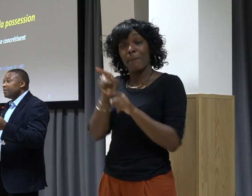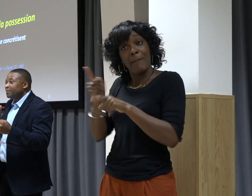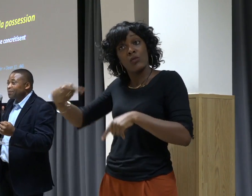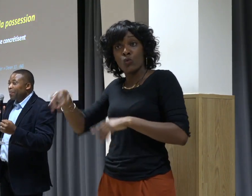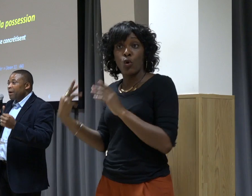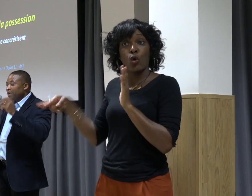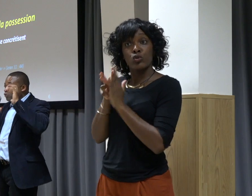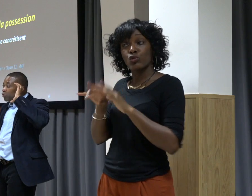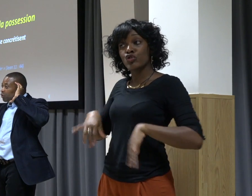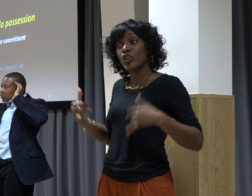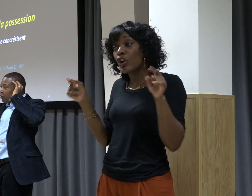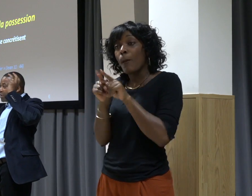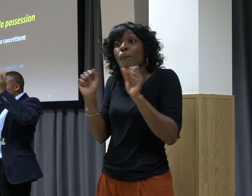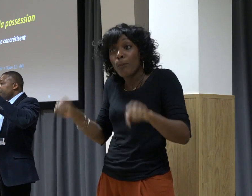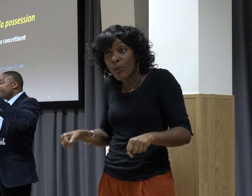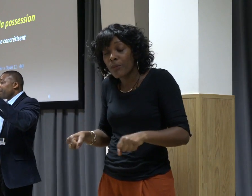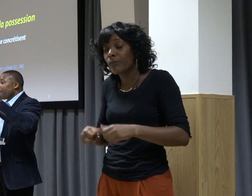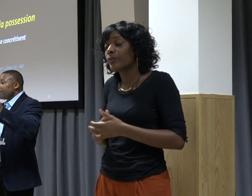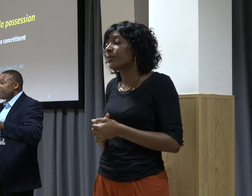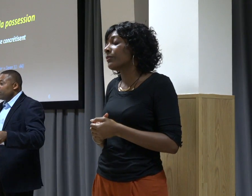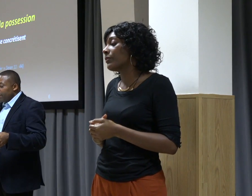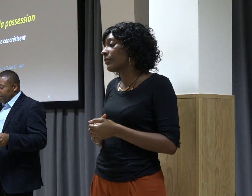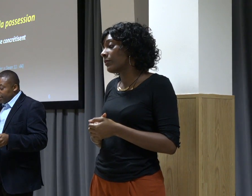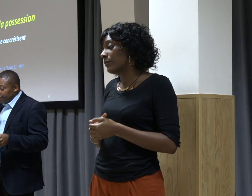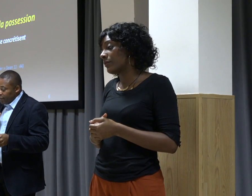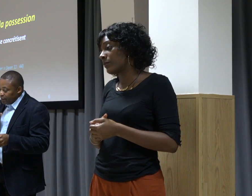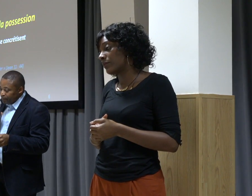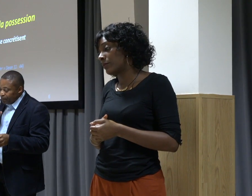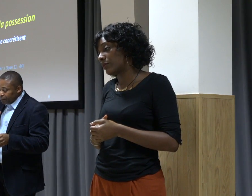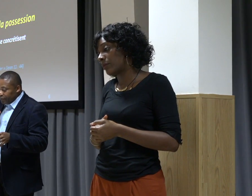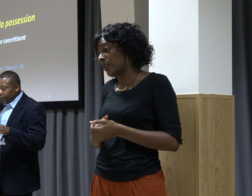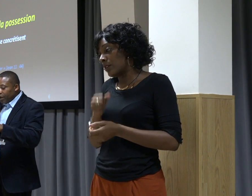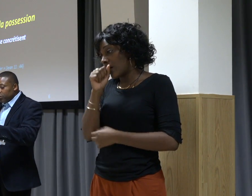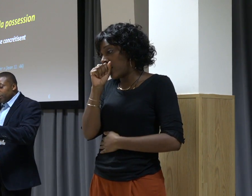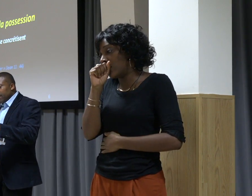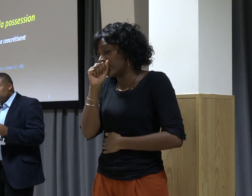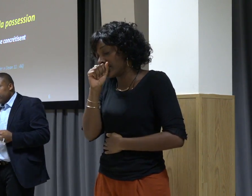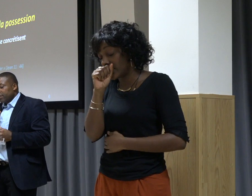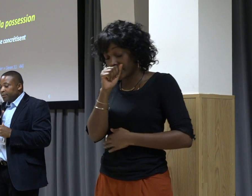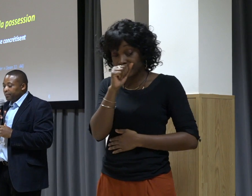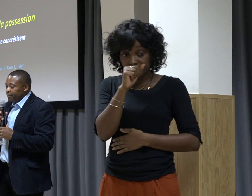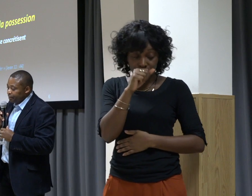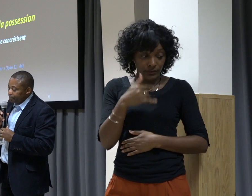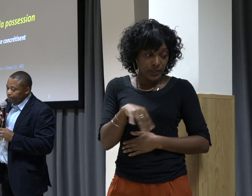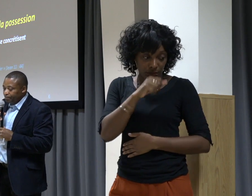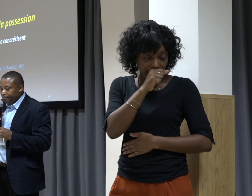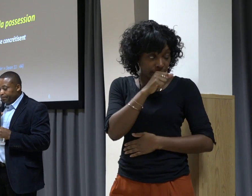a, parce que nous serons sortis de la mentalité du malade chronique.